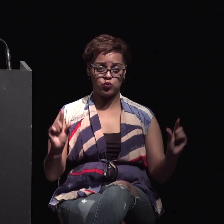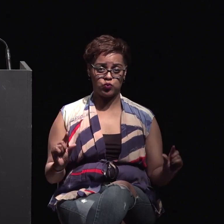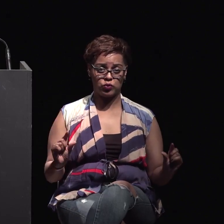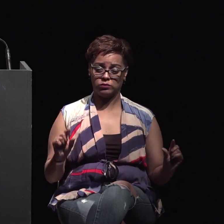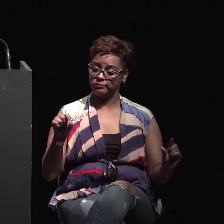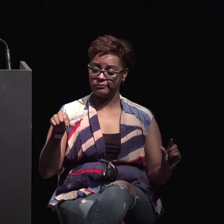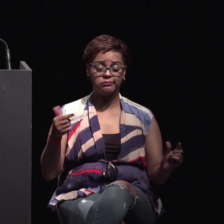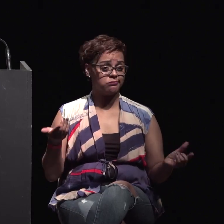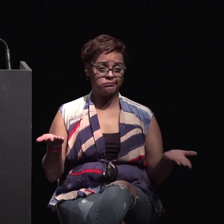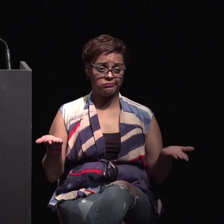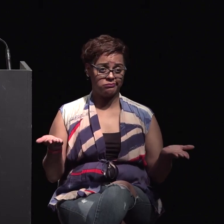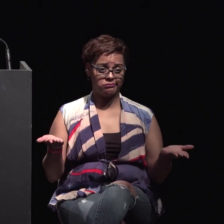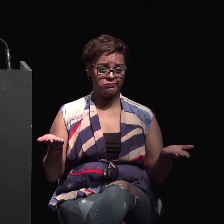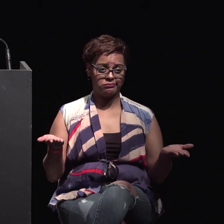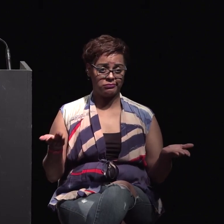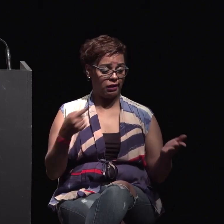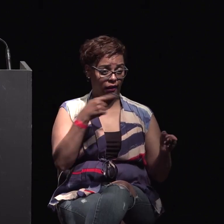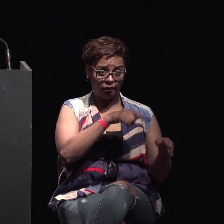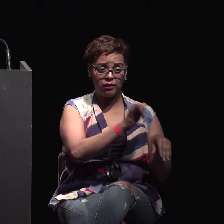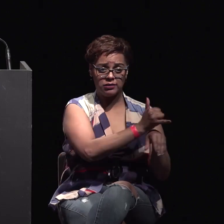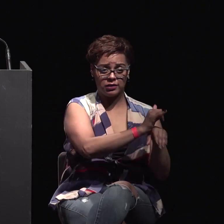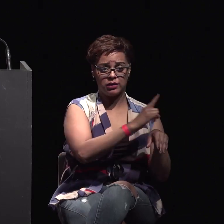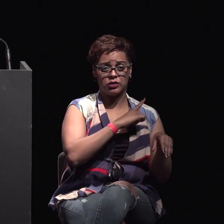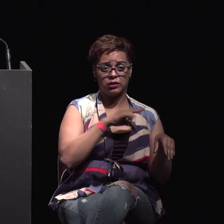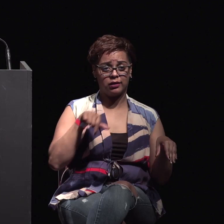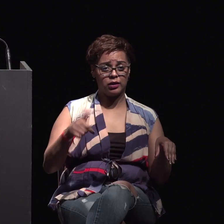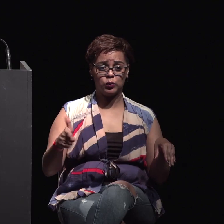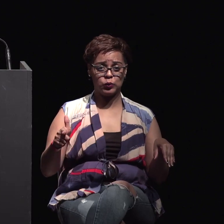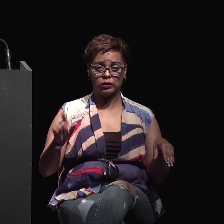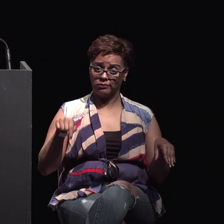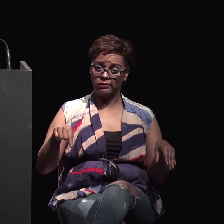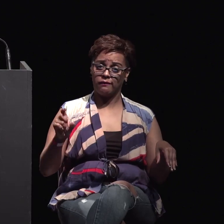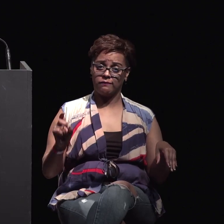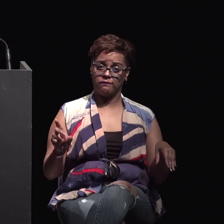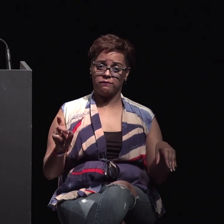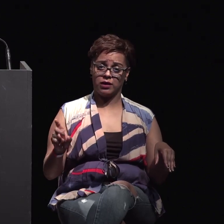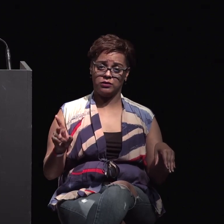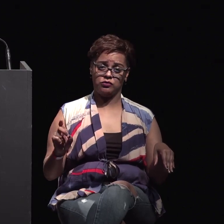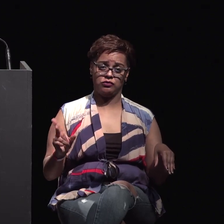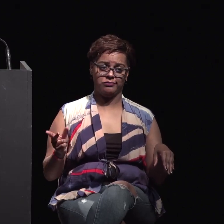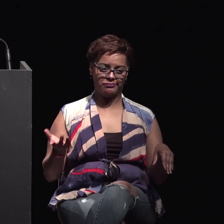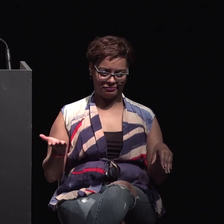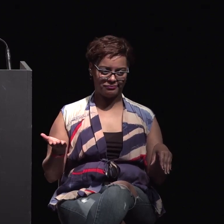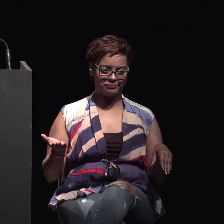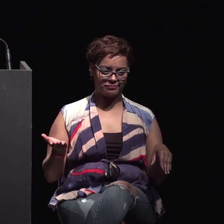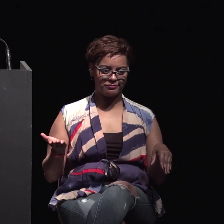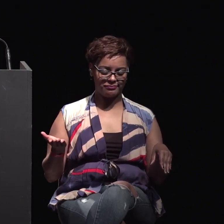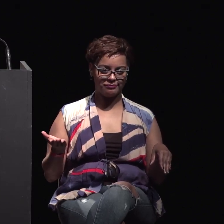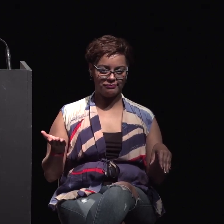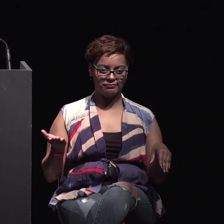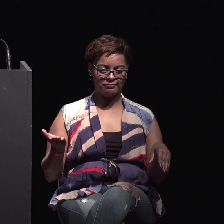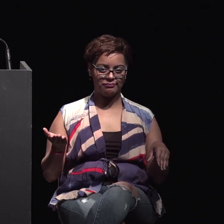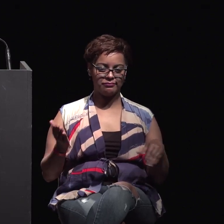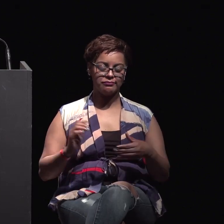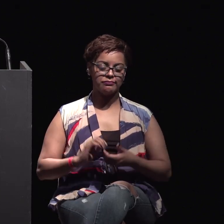que contam com estruturas mais robustas, mais